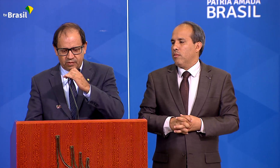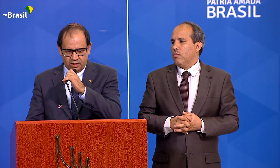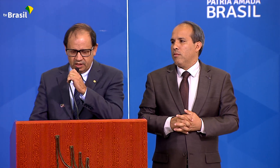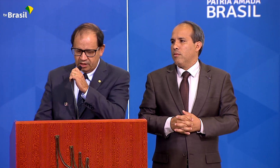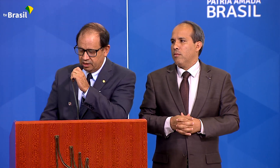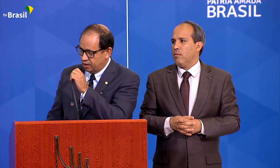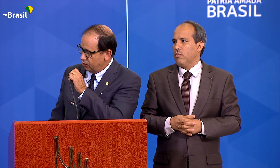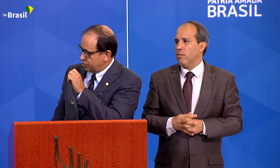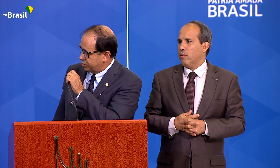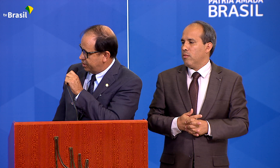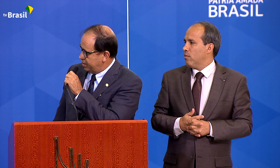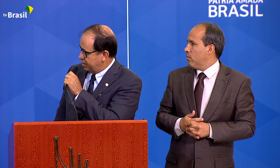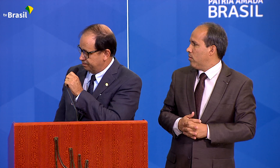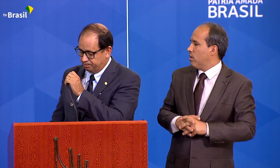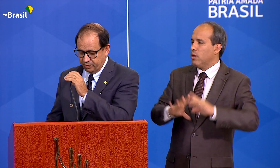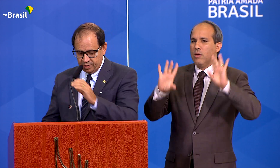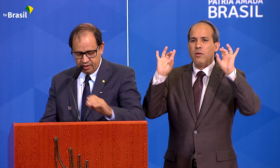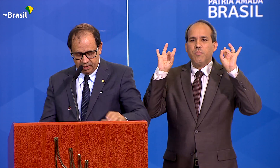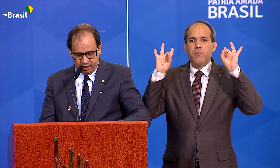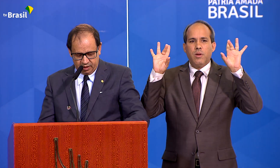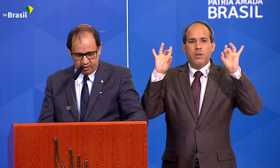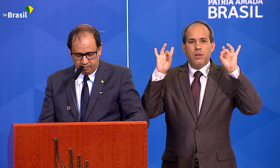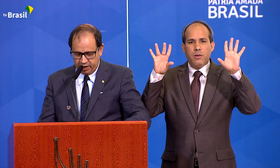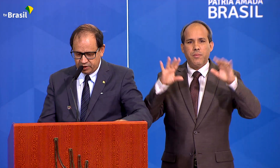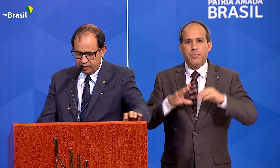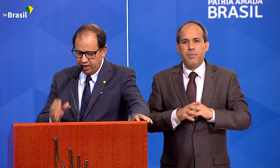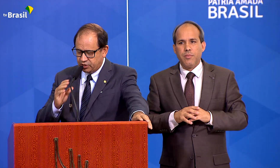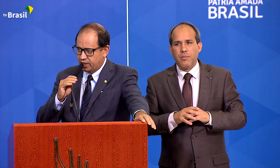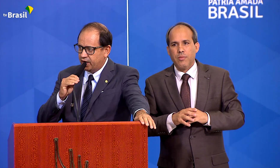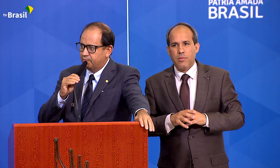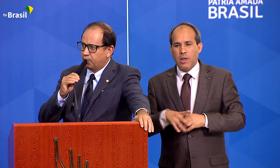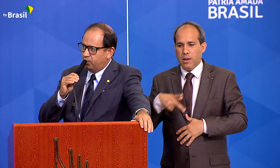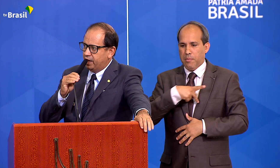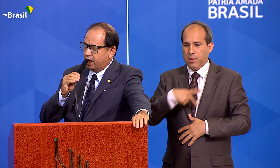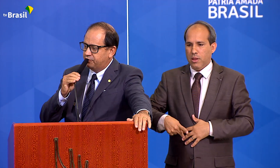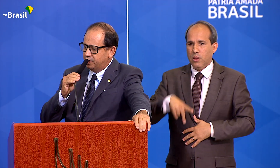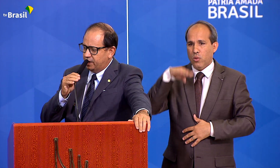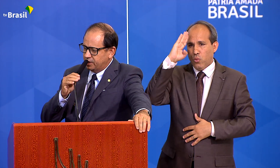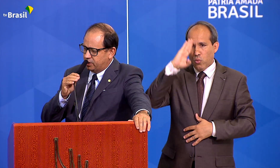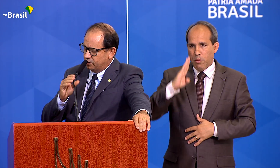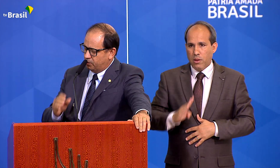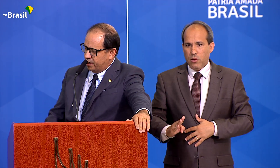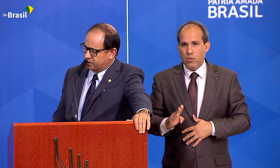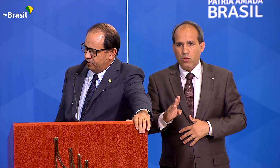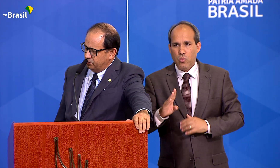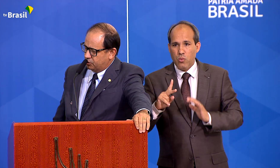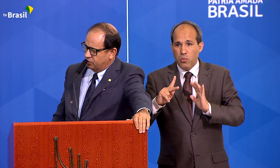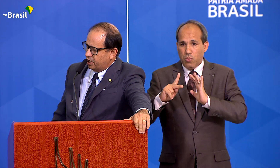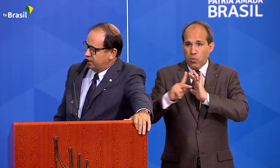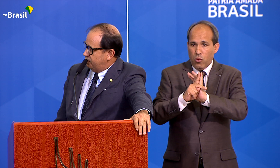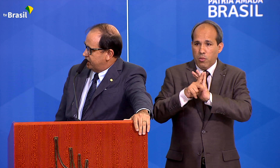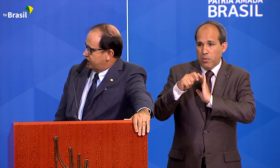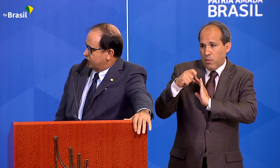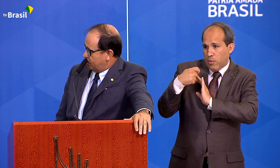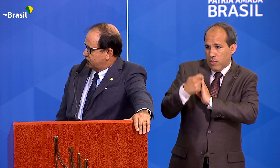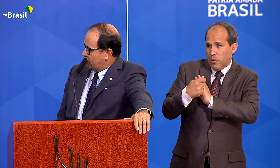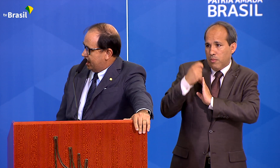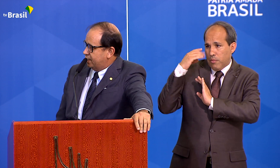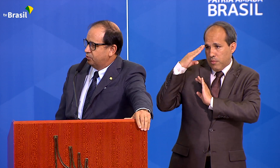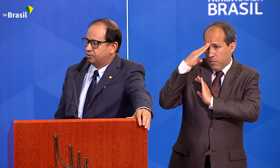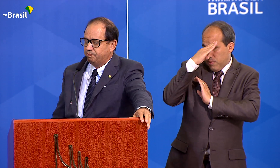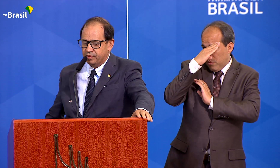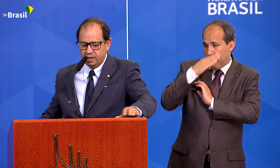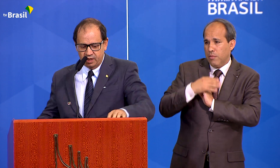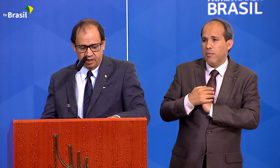o ilustre o Presidente da República Federativa do Brasil o senhor Jair